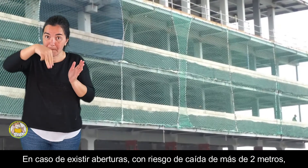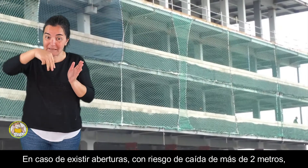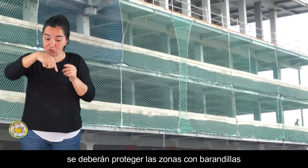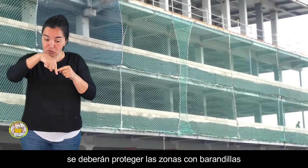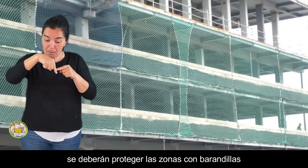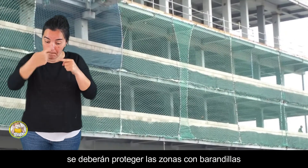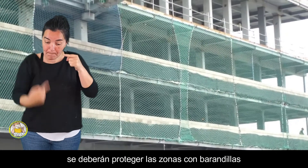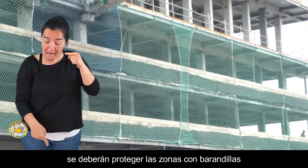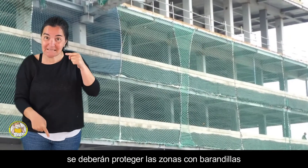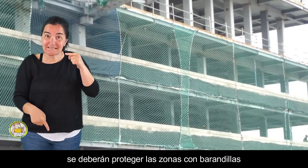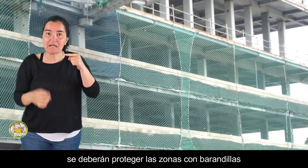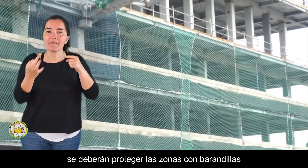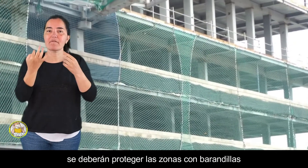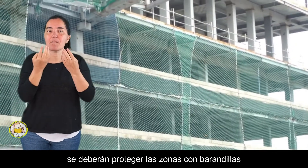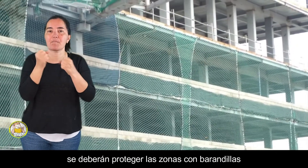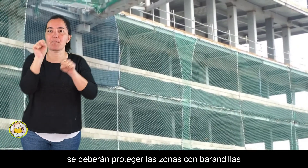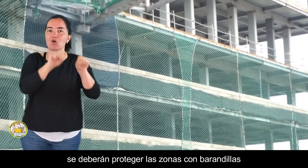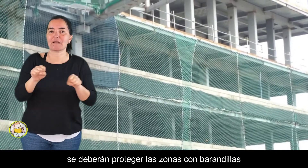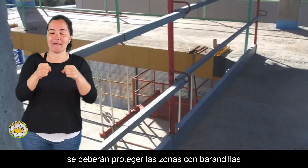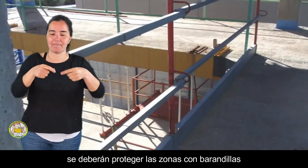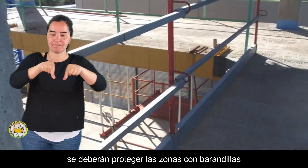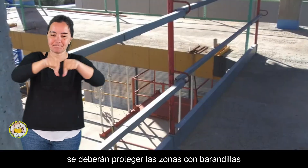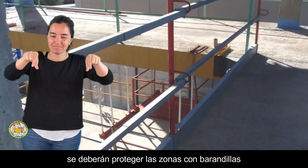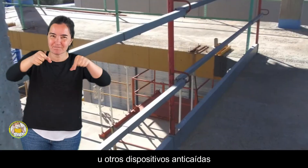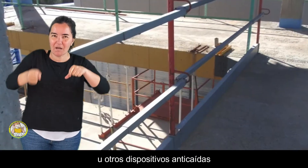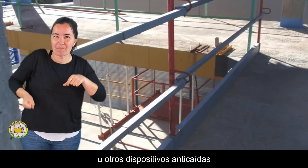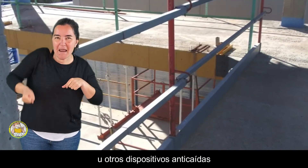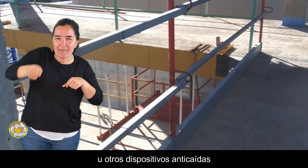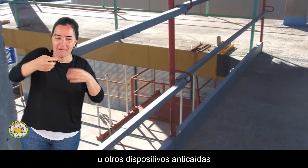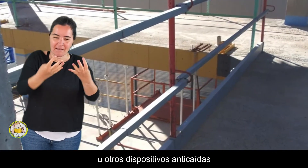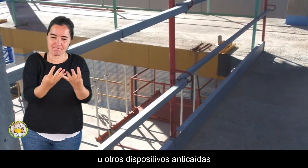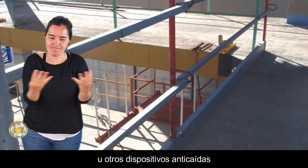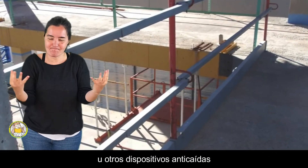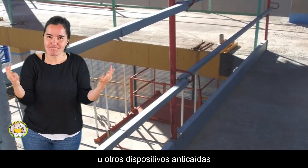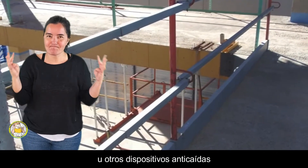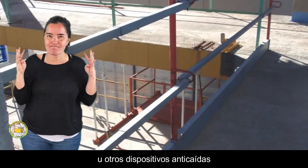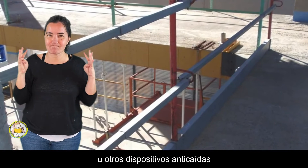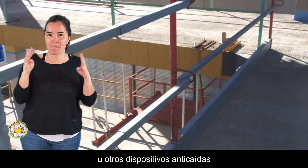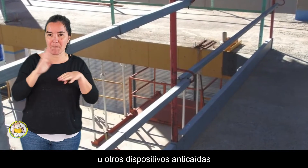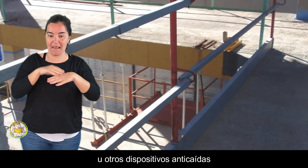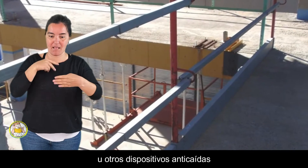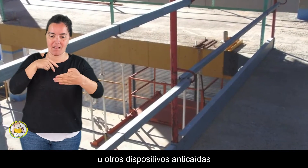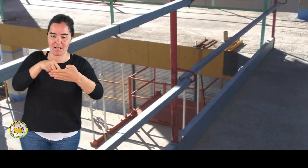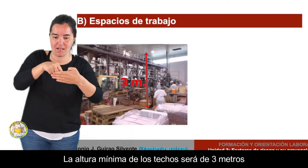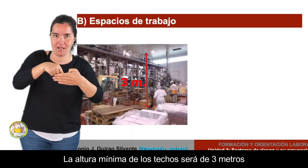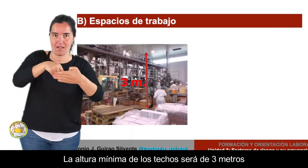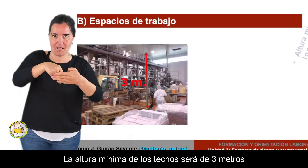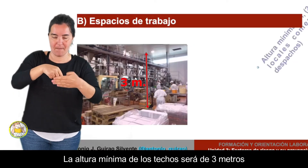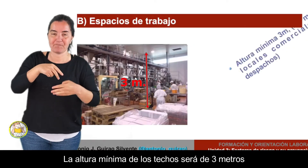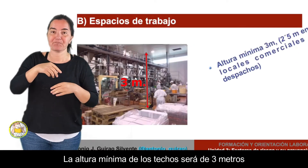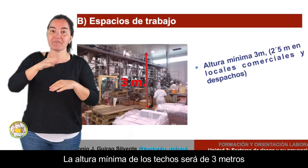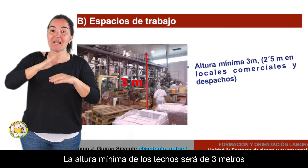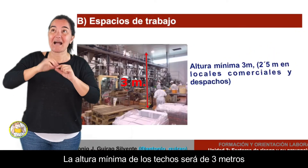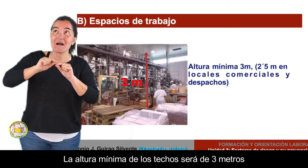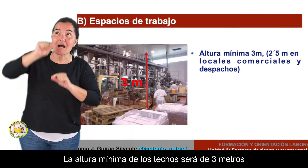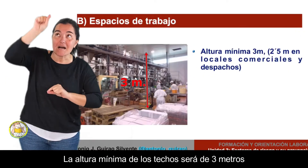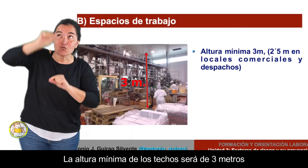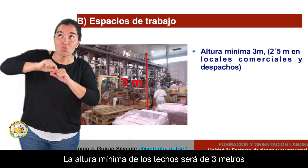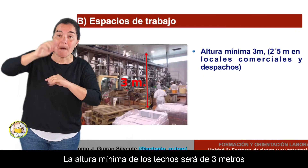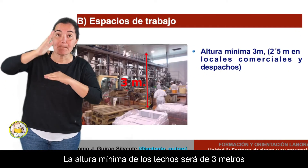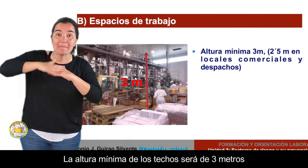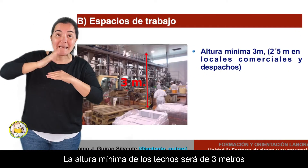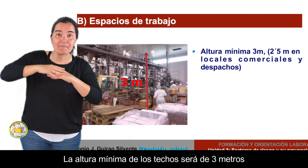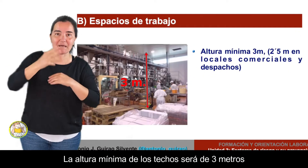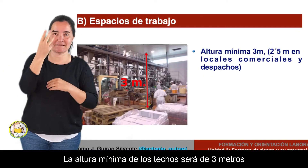2 metros, se deberán proteger las zonas con barandillas u otros dispositivos anticaídas. La altura mínima de los